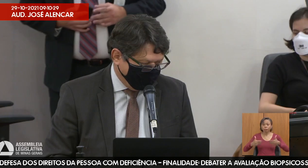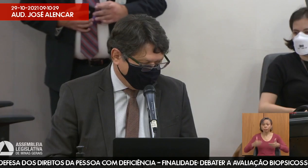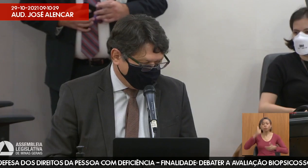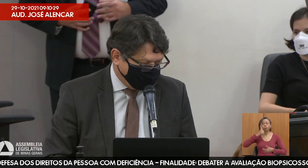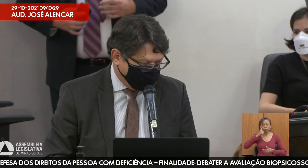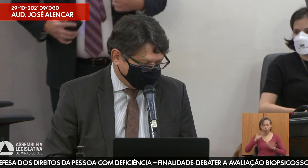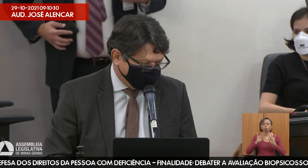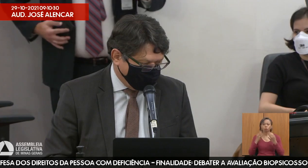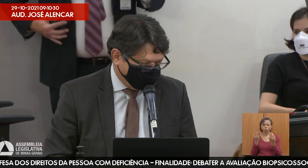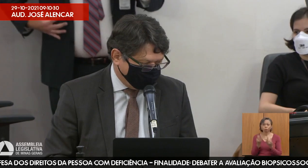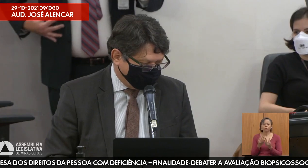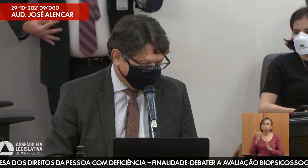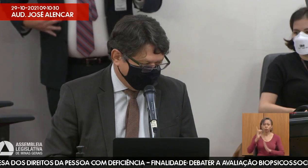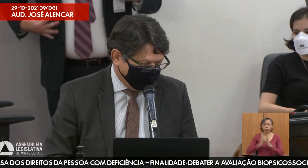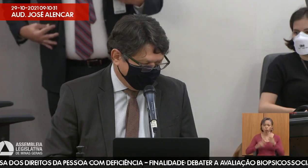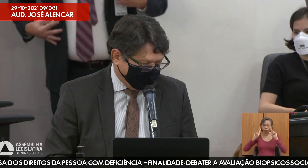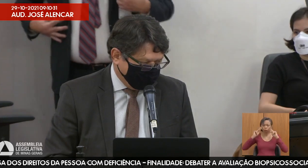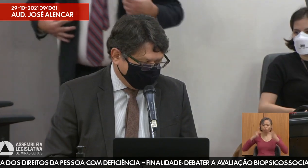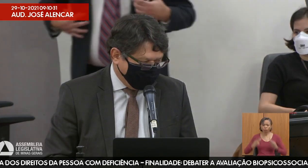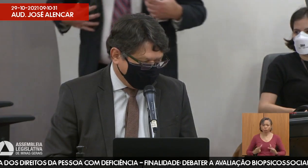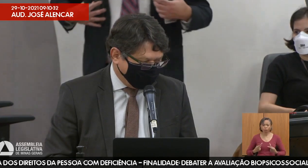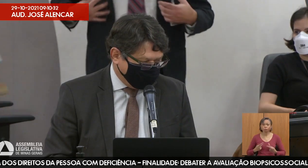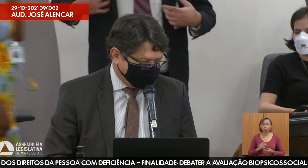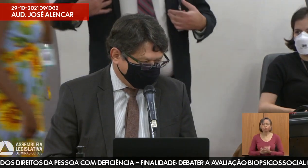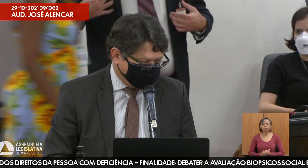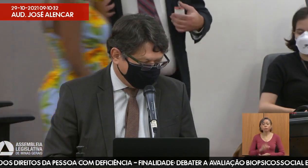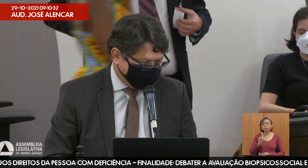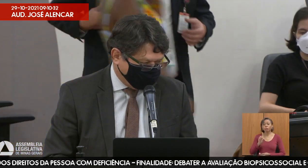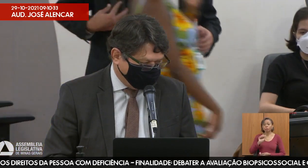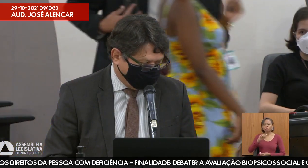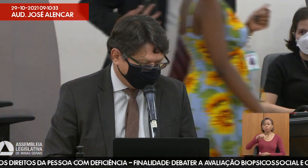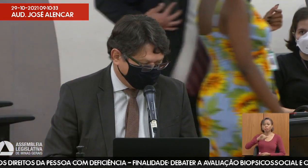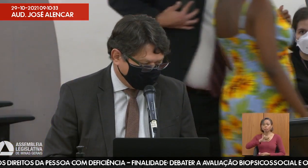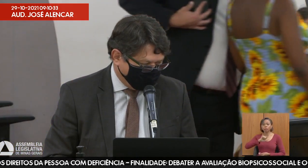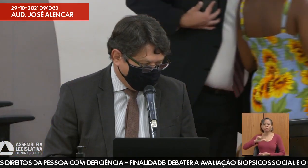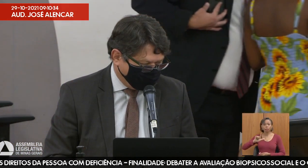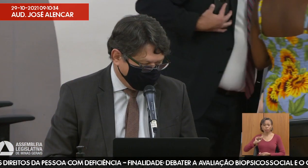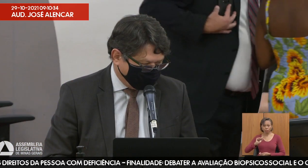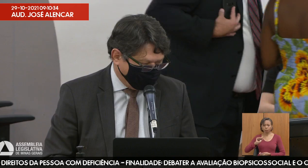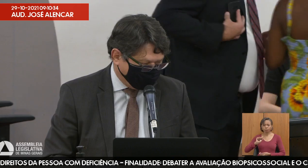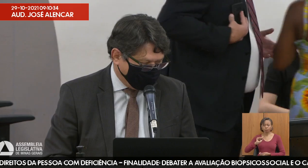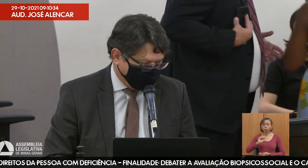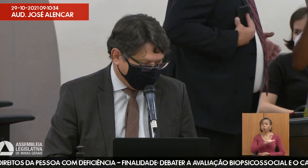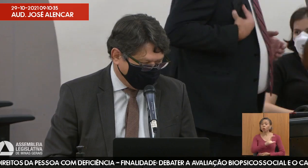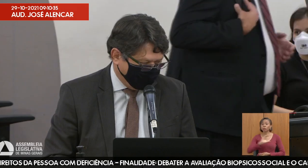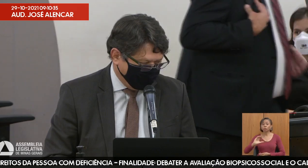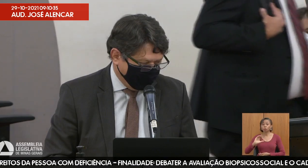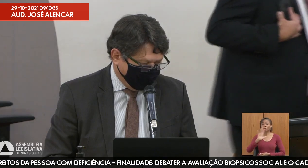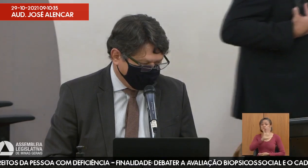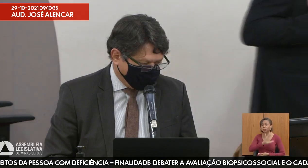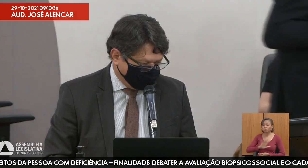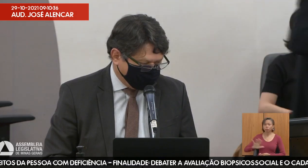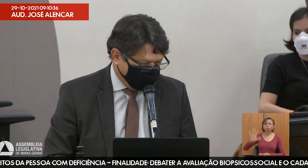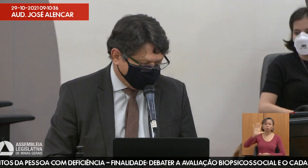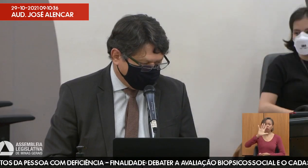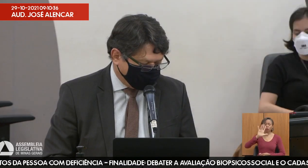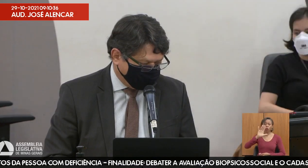dos Direitos Humanos. Daniela Martins da Silva, coordenadora-geral do Conselho Nacional